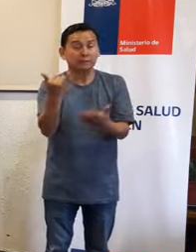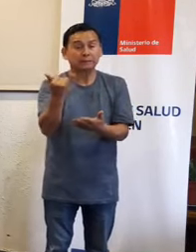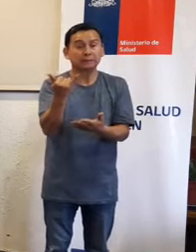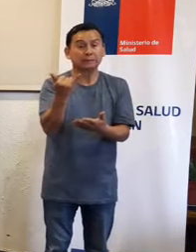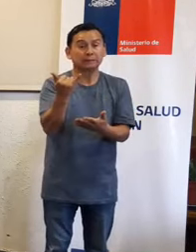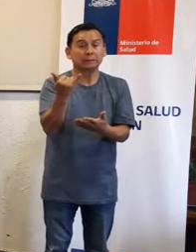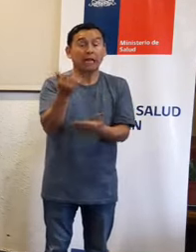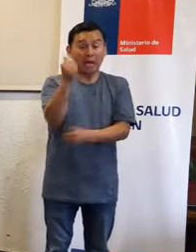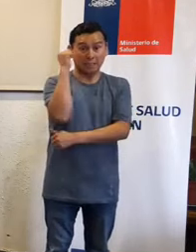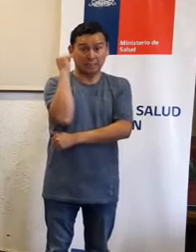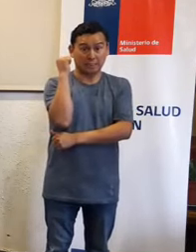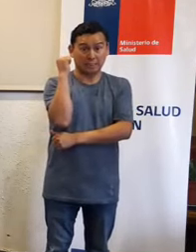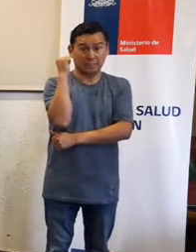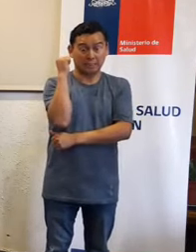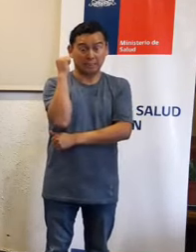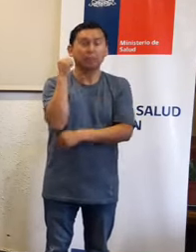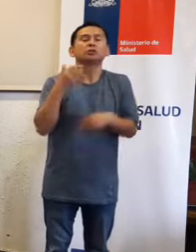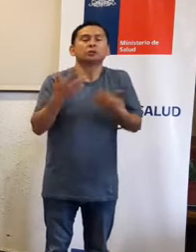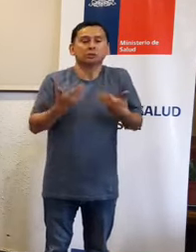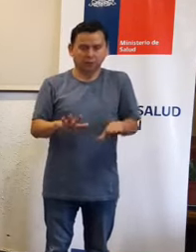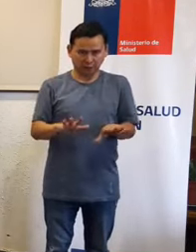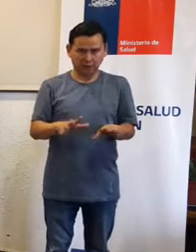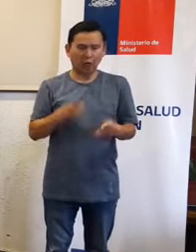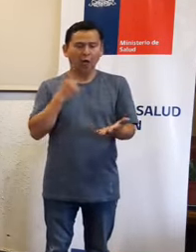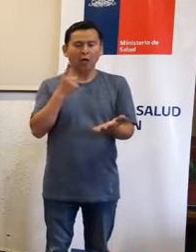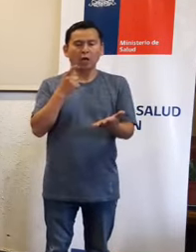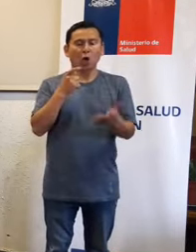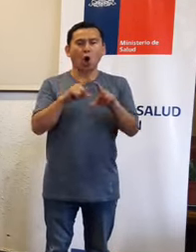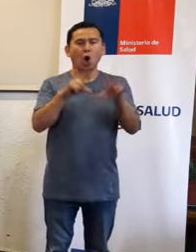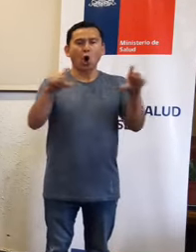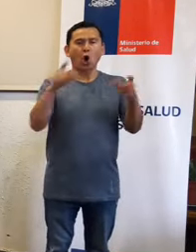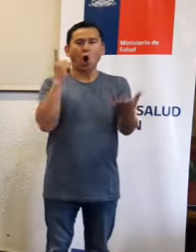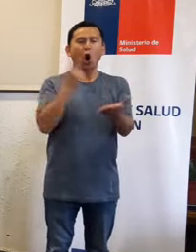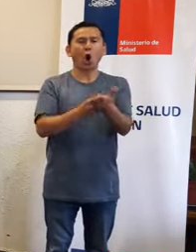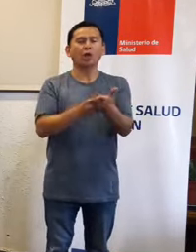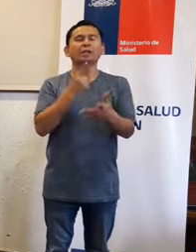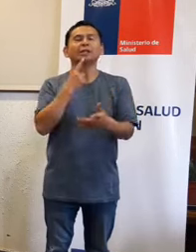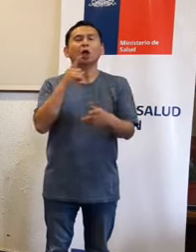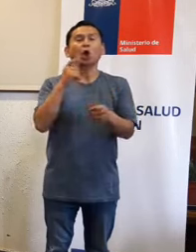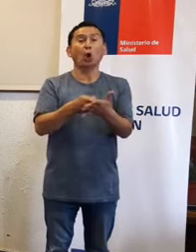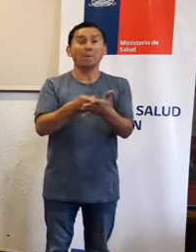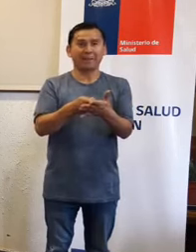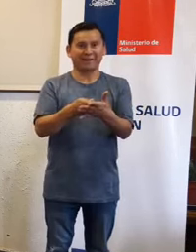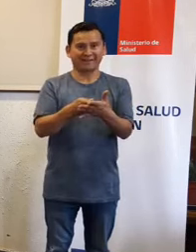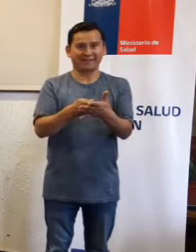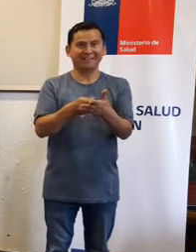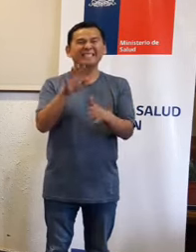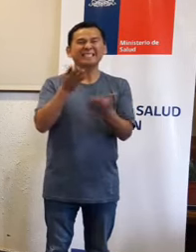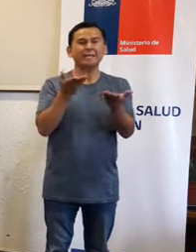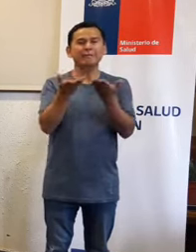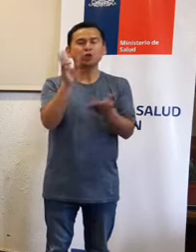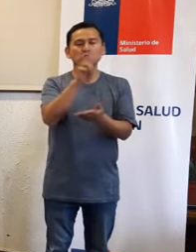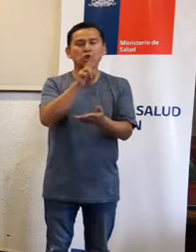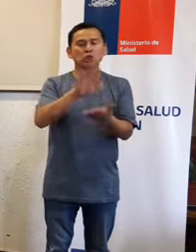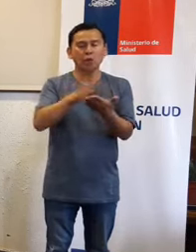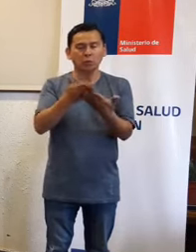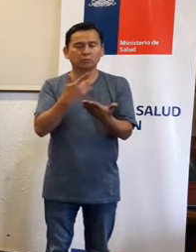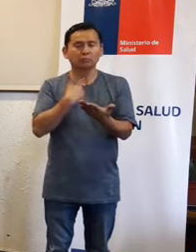el día de ayer ya salieron las órdenes de compra por parte del Servicio de Salud. Sin perjuicio de ello, tenemos que